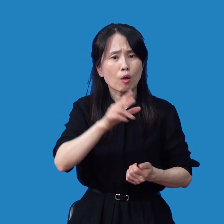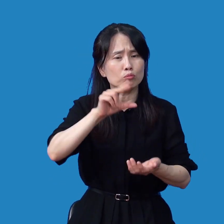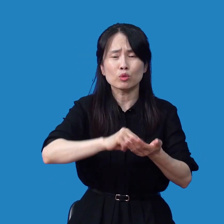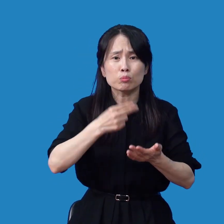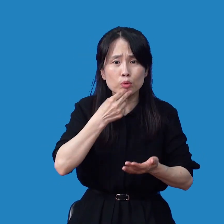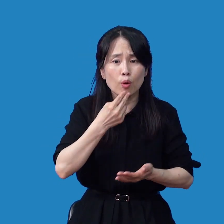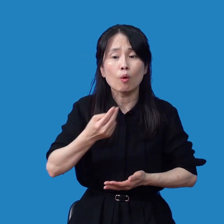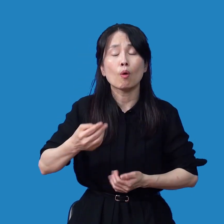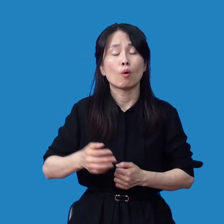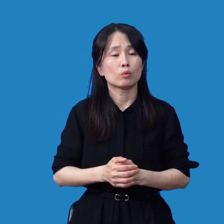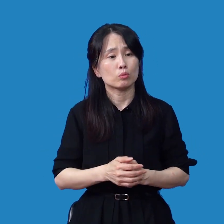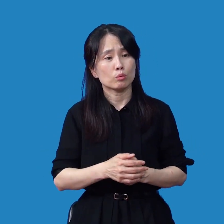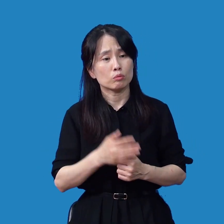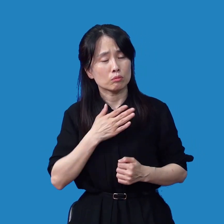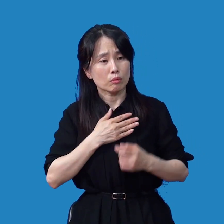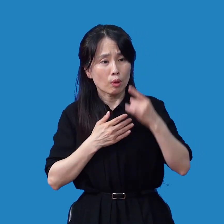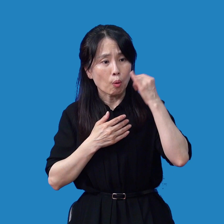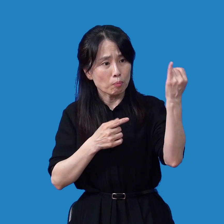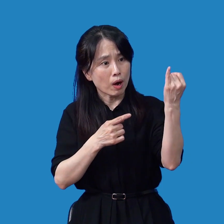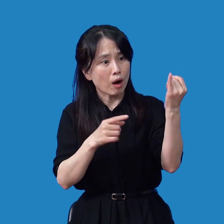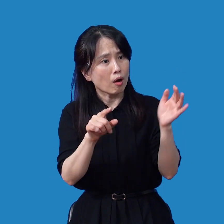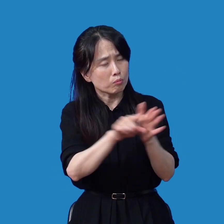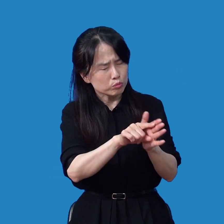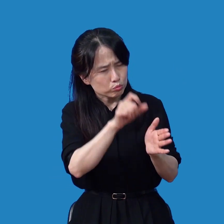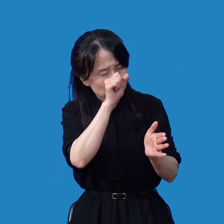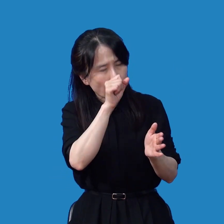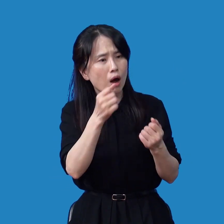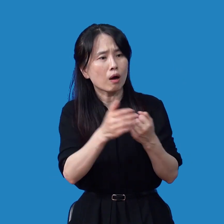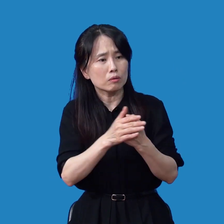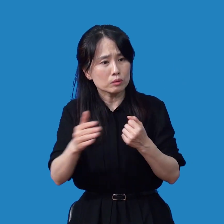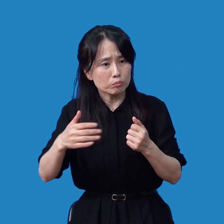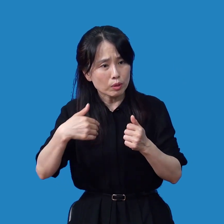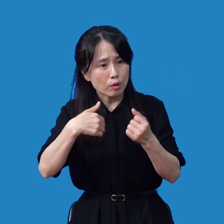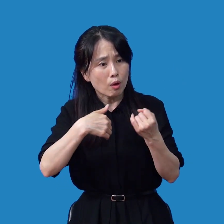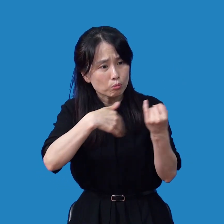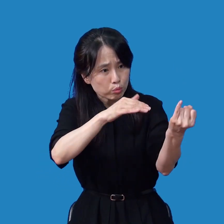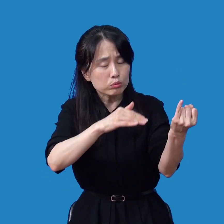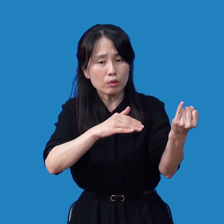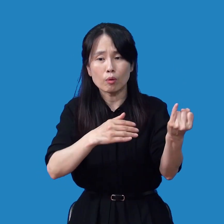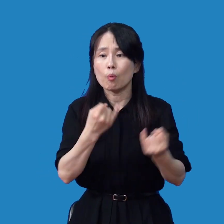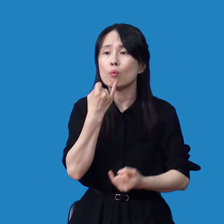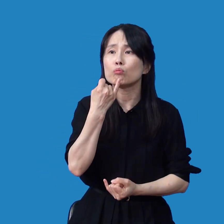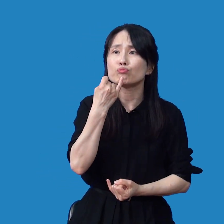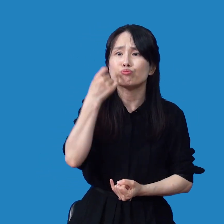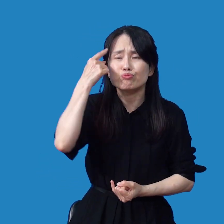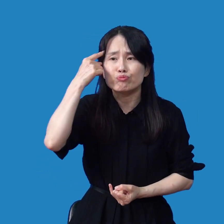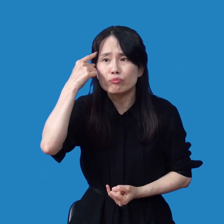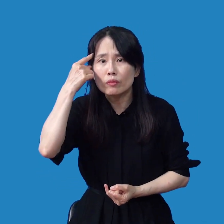어머니는 믿음이 좋은 분이었기 때문에 아무 문제가 없을 줄 알았는데 그게 아니었습니다.